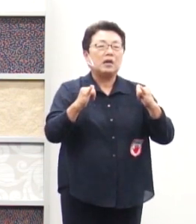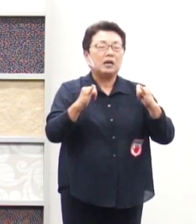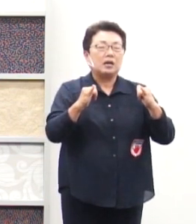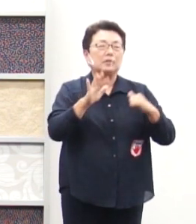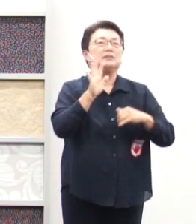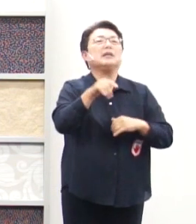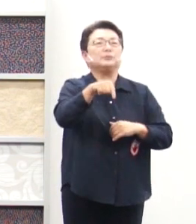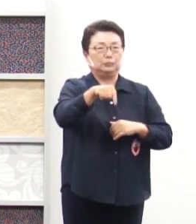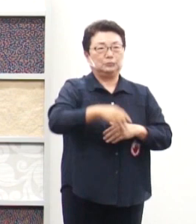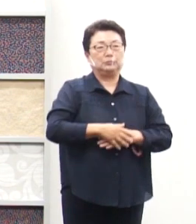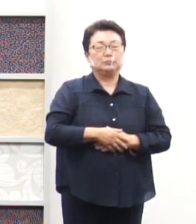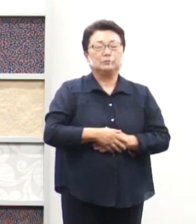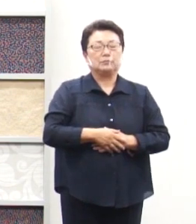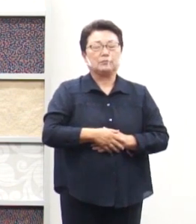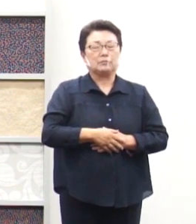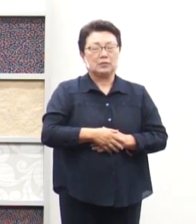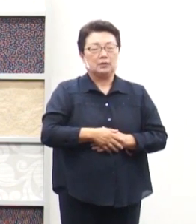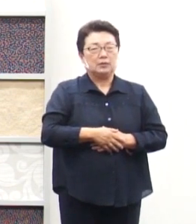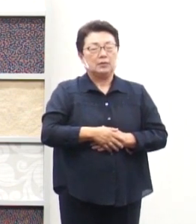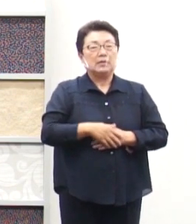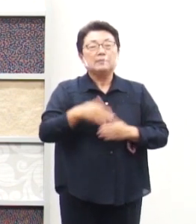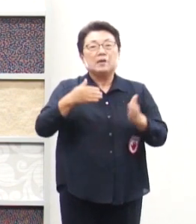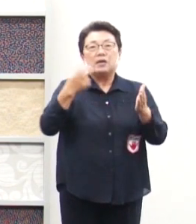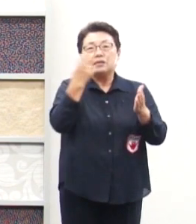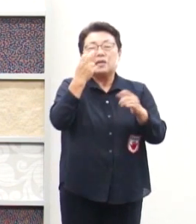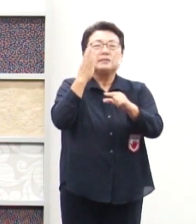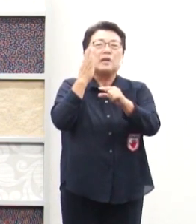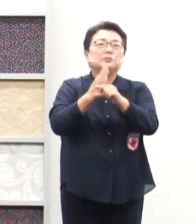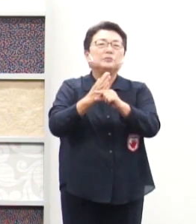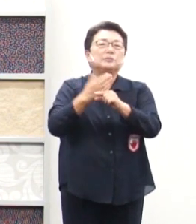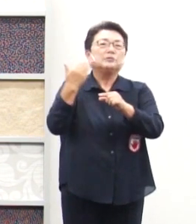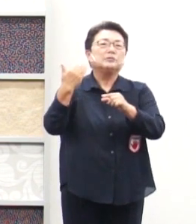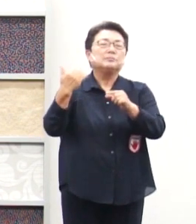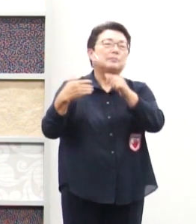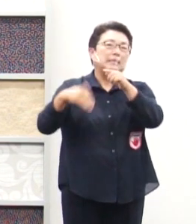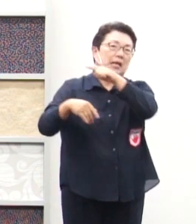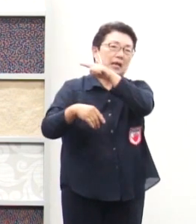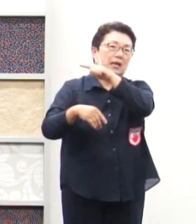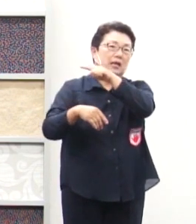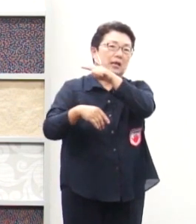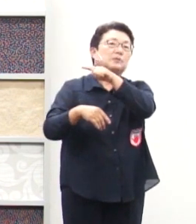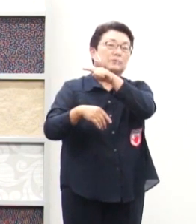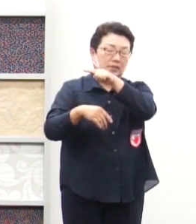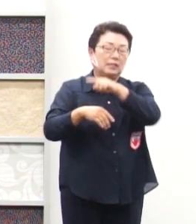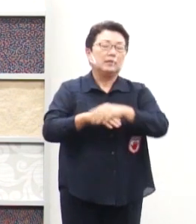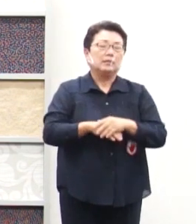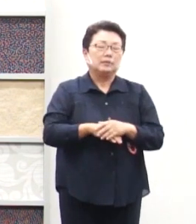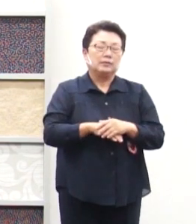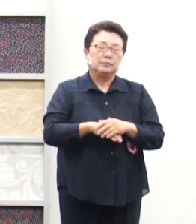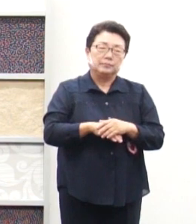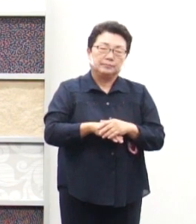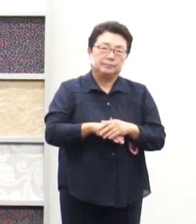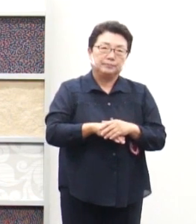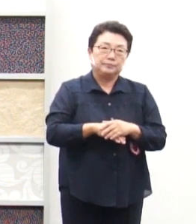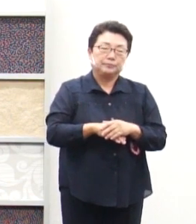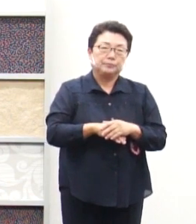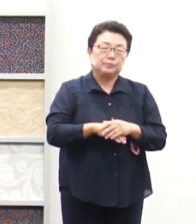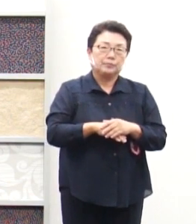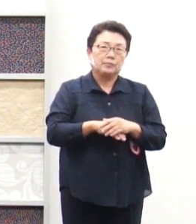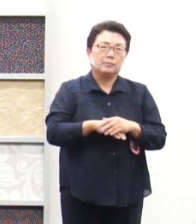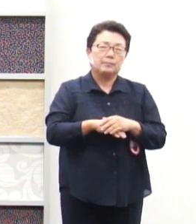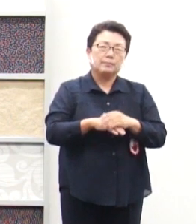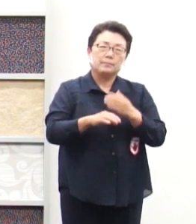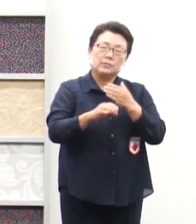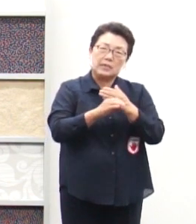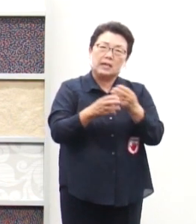されています。でまだ検査が済んでいない方々もいますので、場